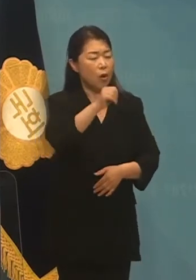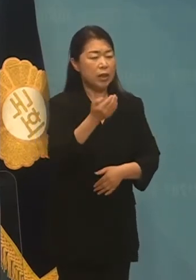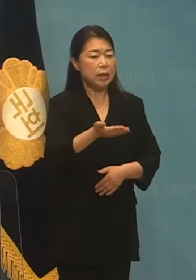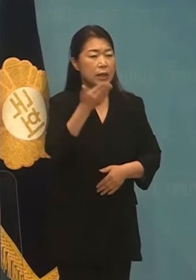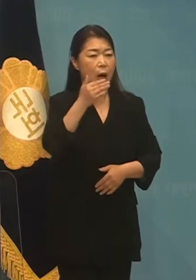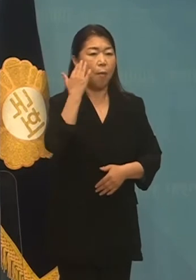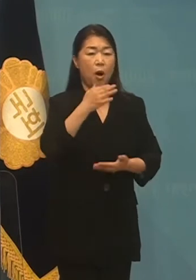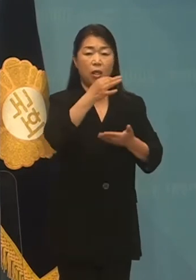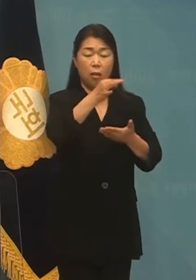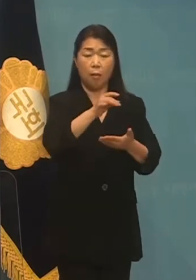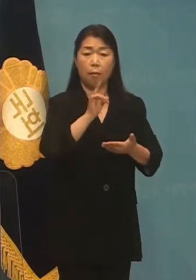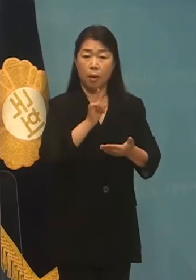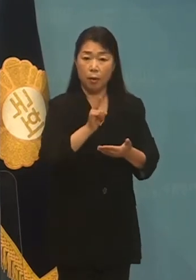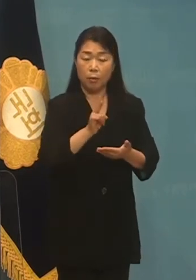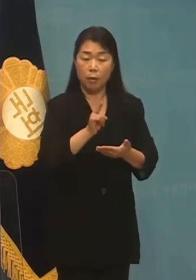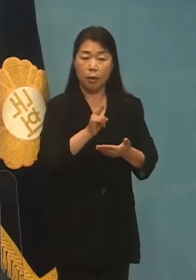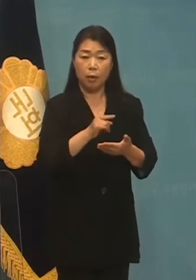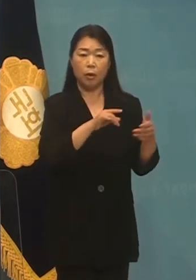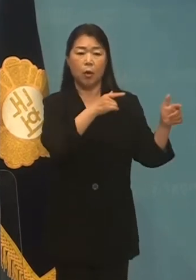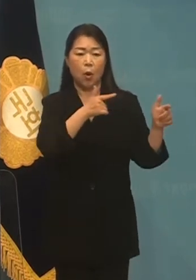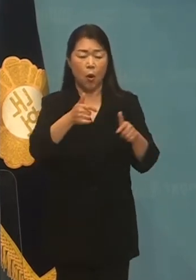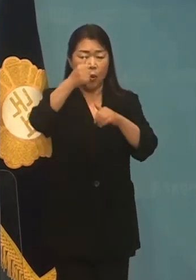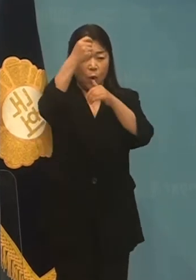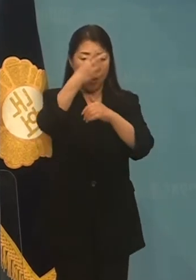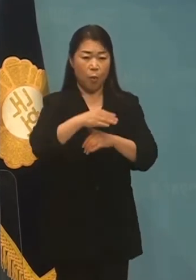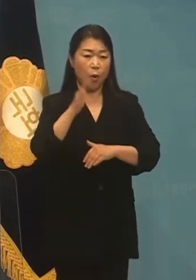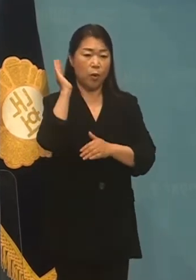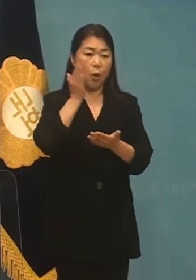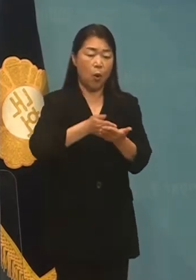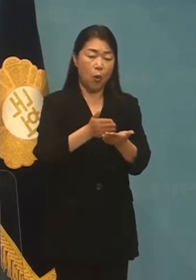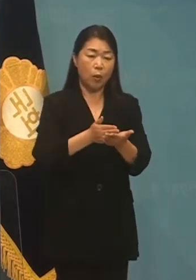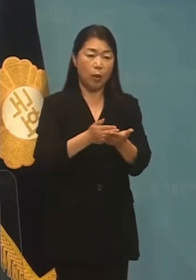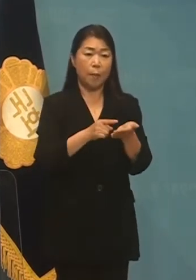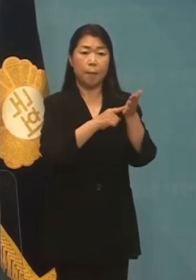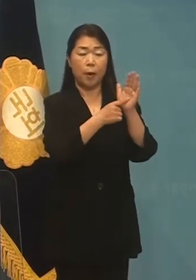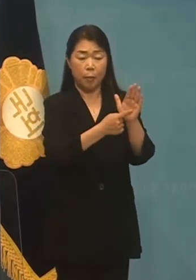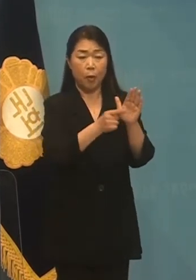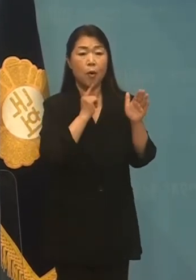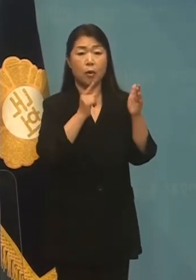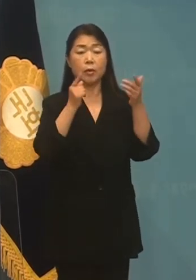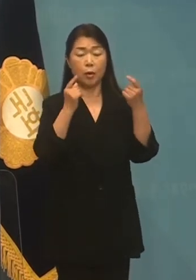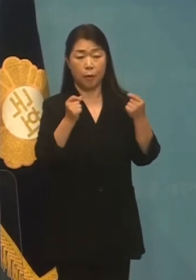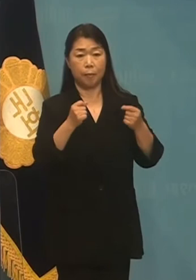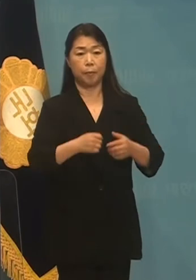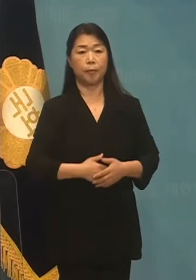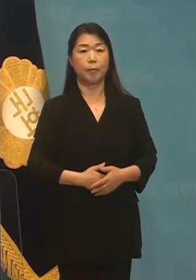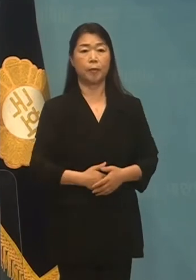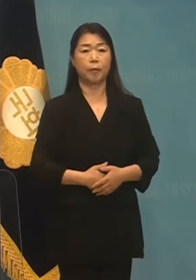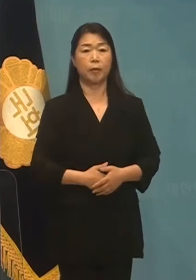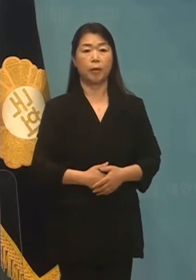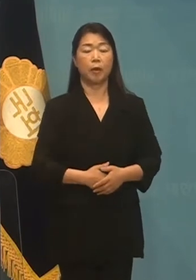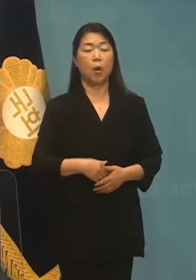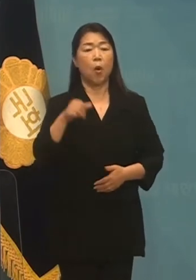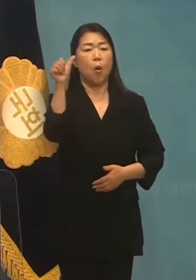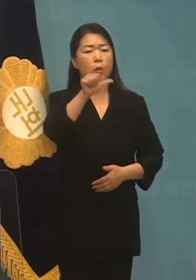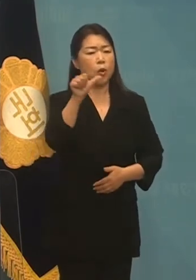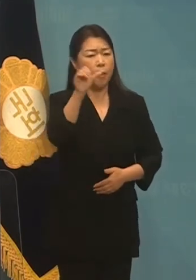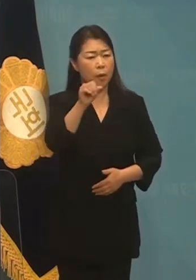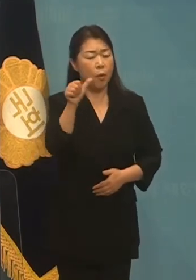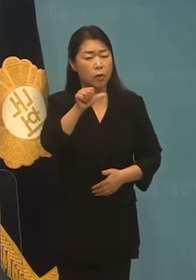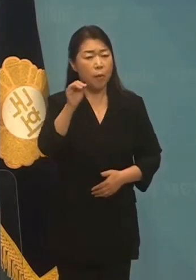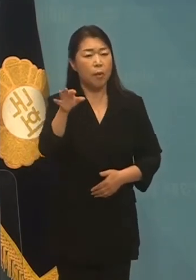것입니다. 이미 여러 차례 언론에 나온 것처럼 5천만